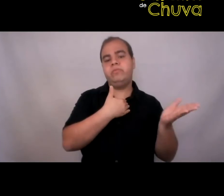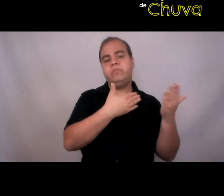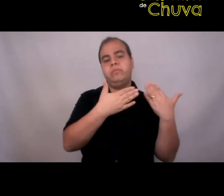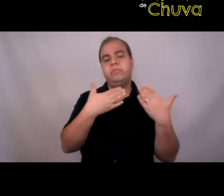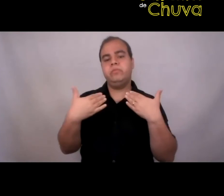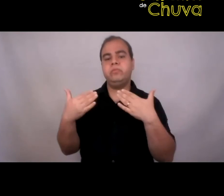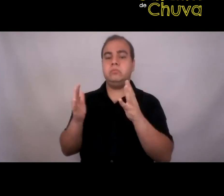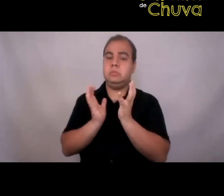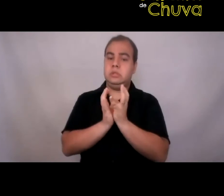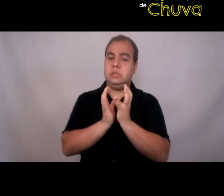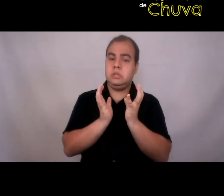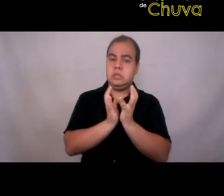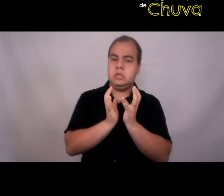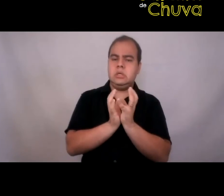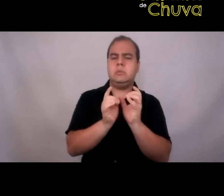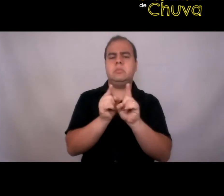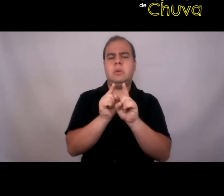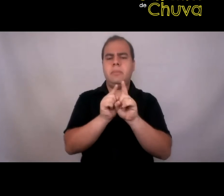para que isso realmente